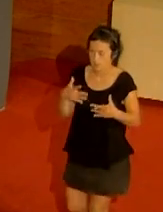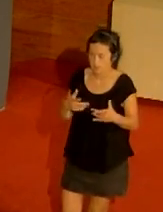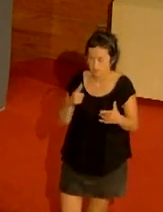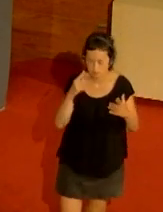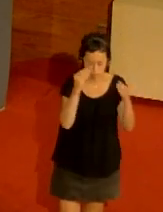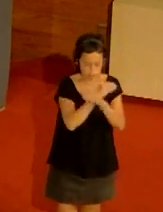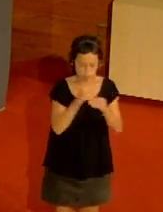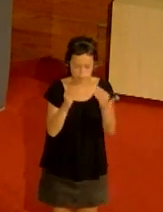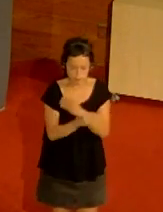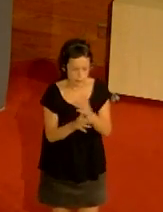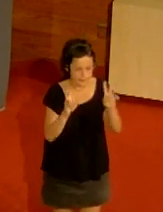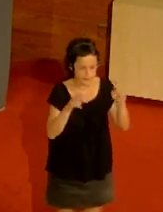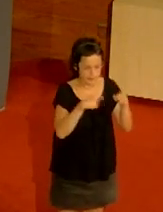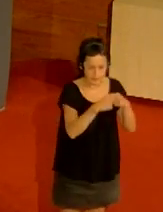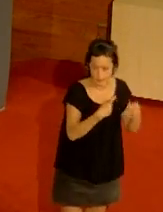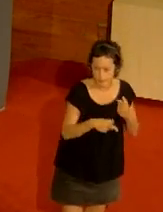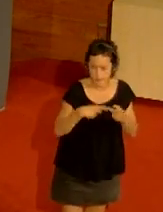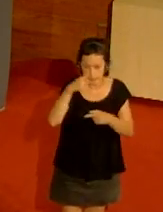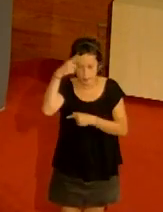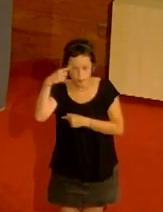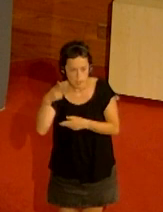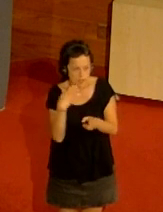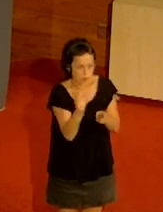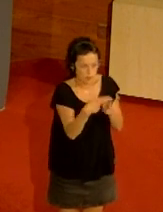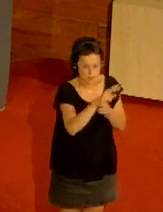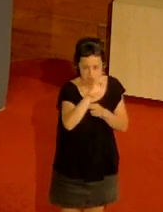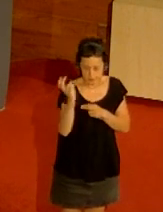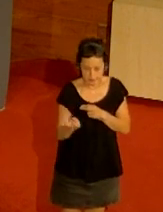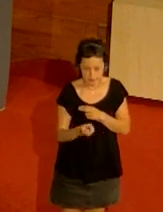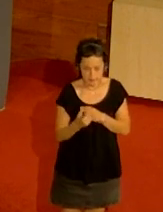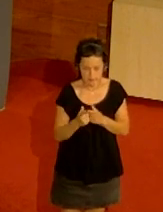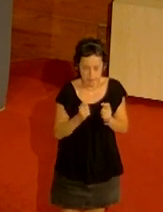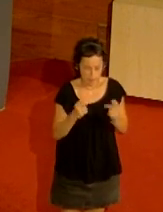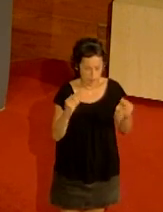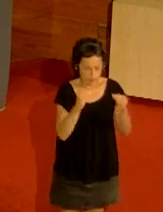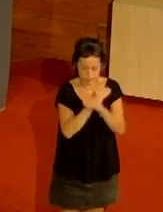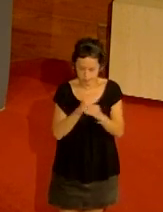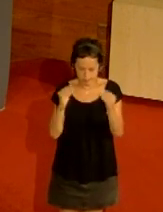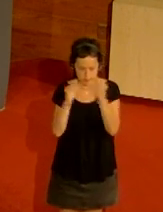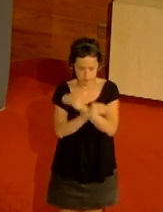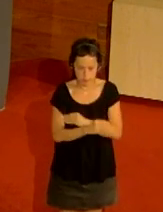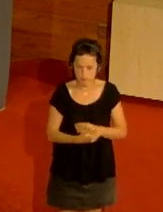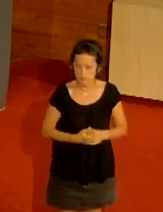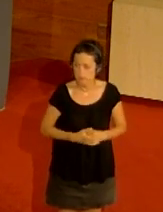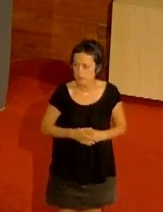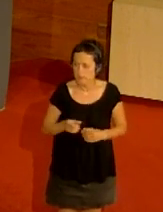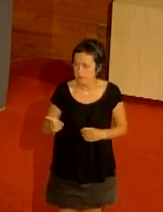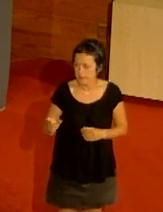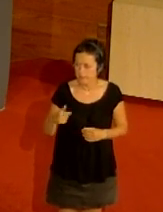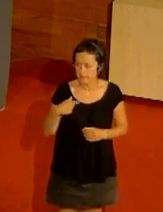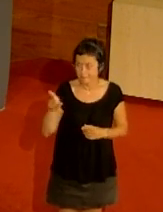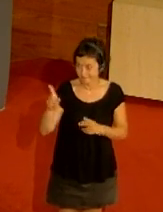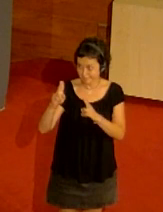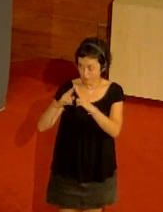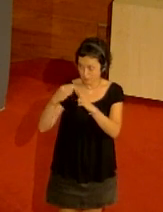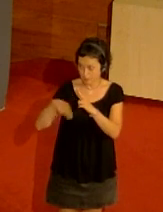Familiares, culturales, políticas, todo, ¿no? Y bueno, la verdad es que ahí fue cuando me hice esa pregunta.